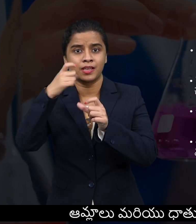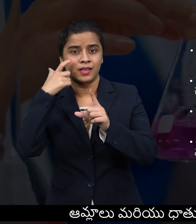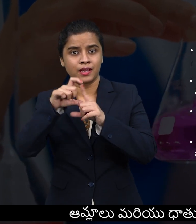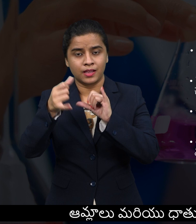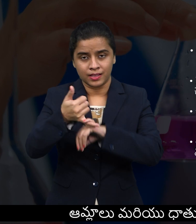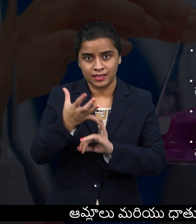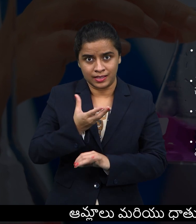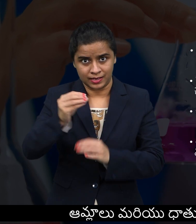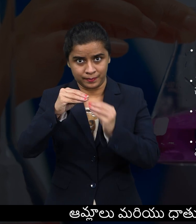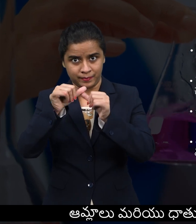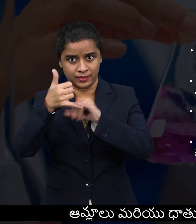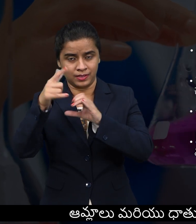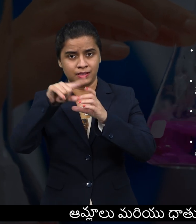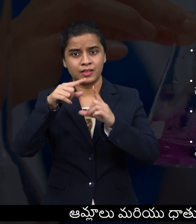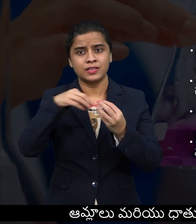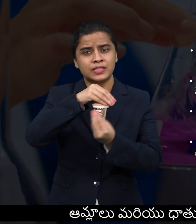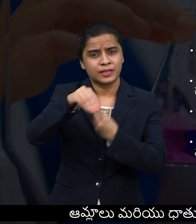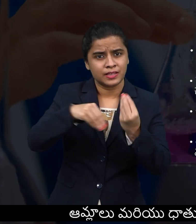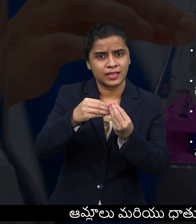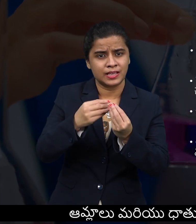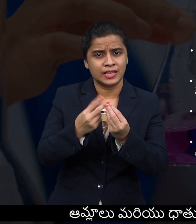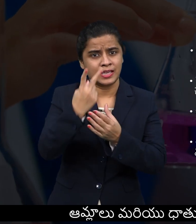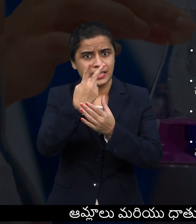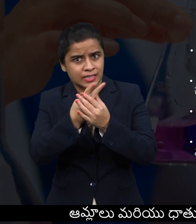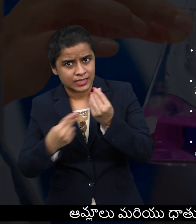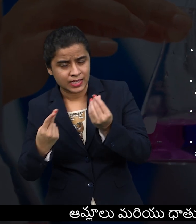ఆమ్లాలు మరియు ధాతువులు ఒకదానితో ఒకటి